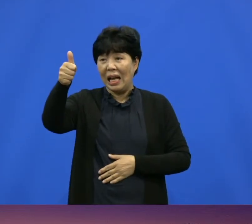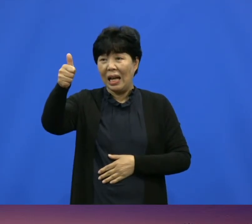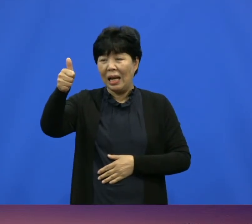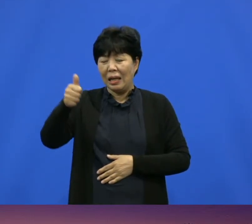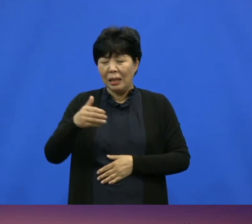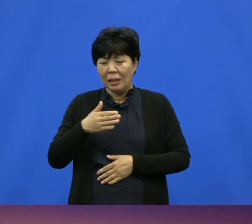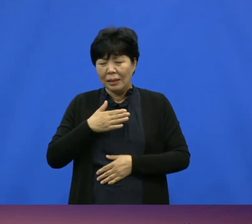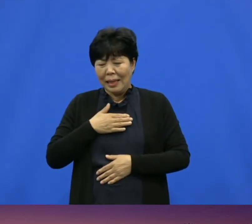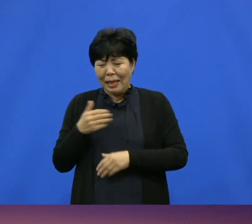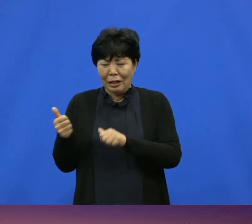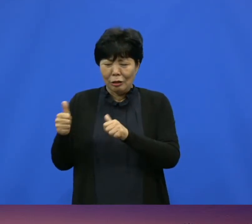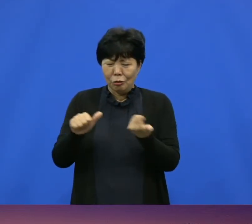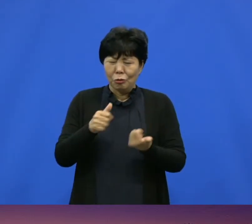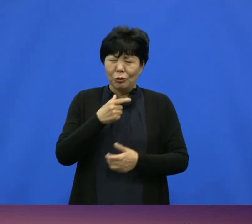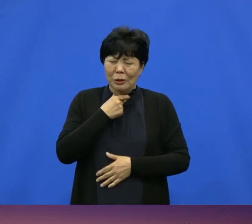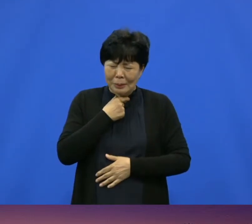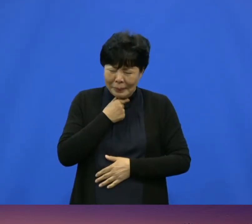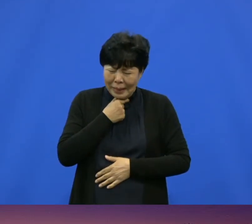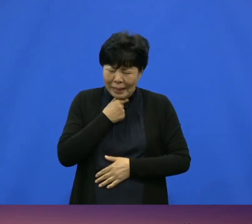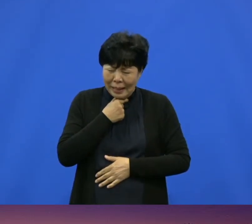구해요.